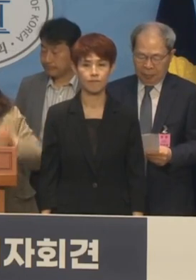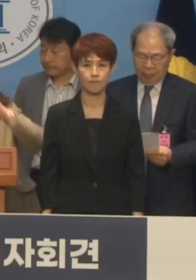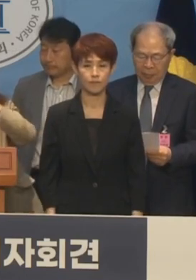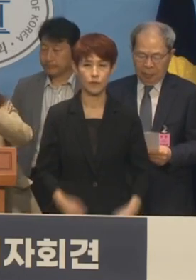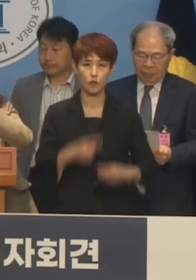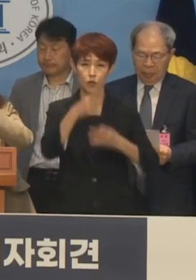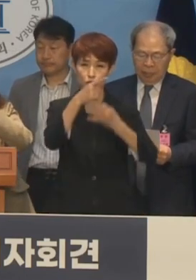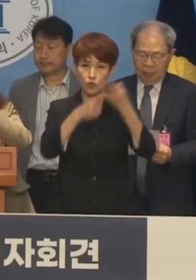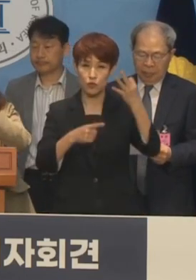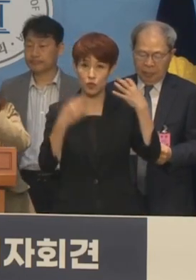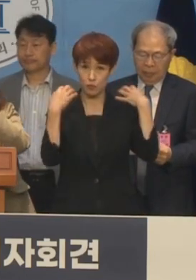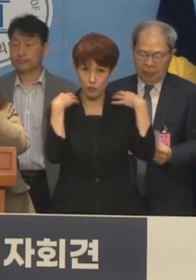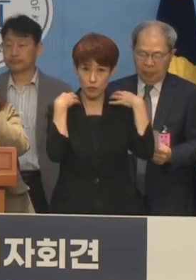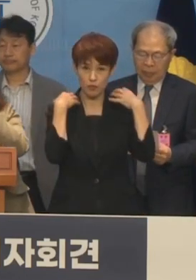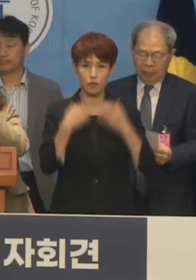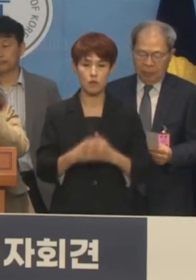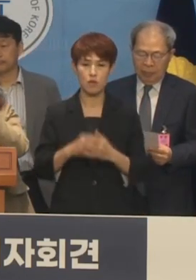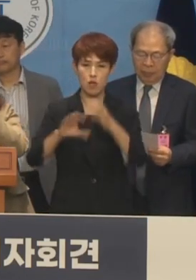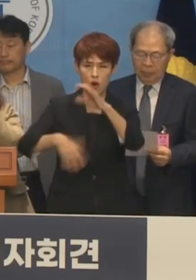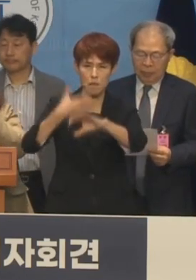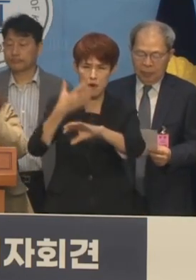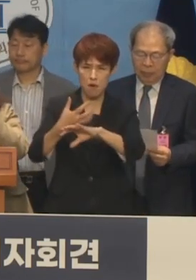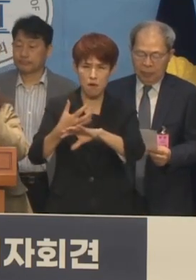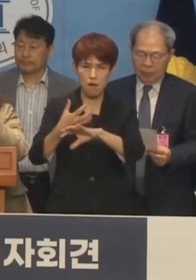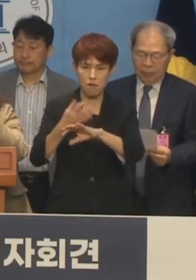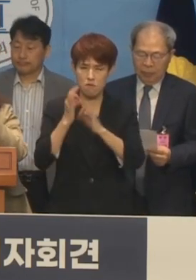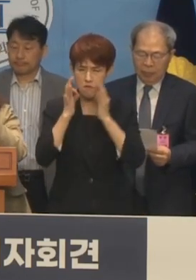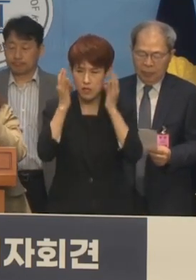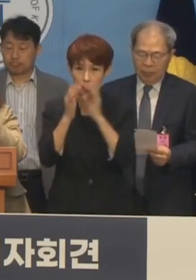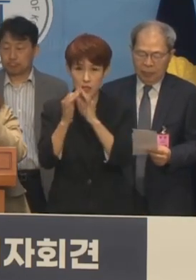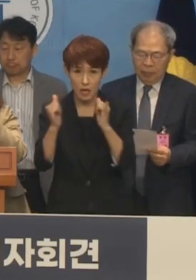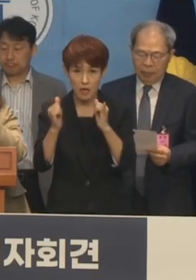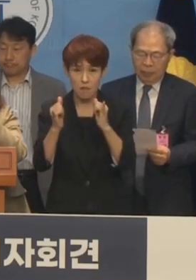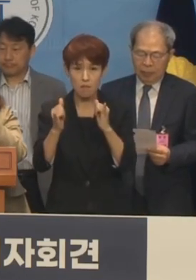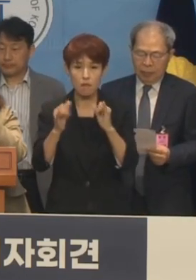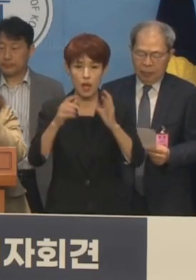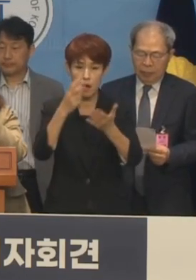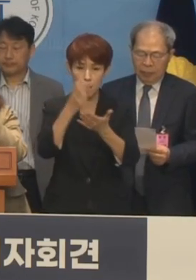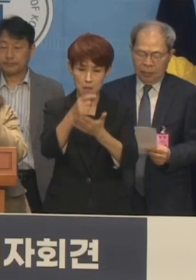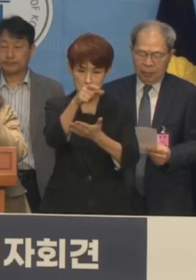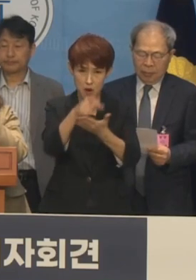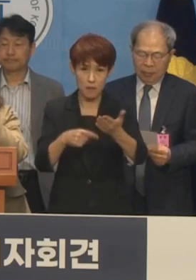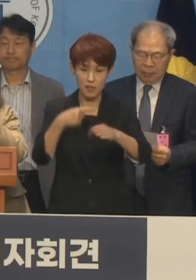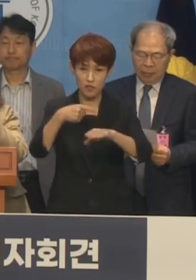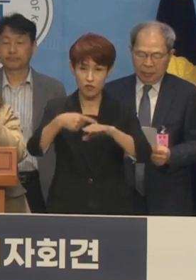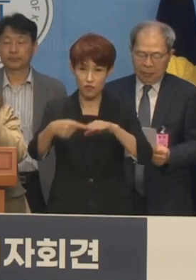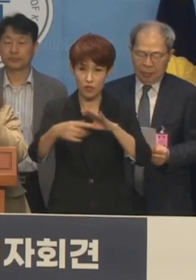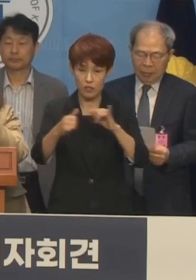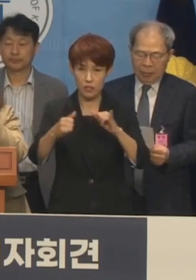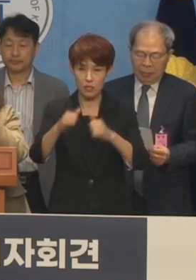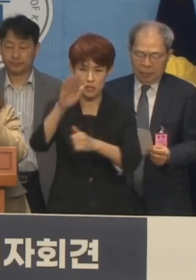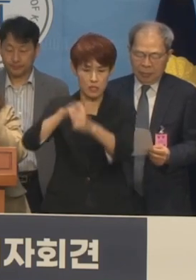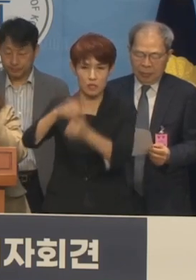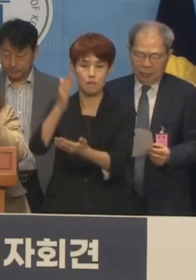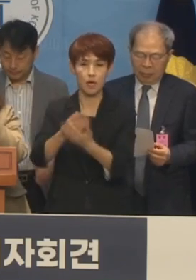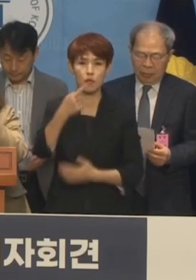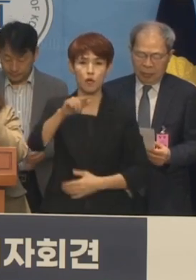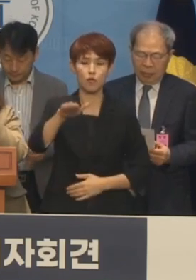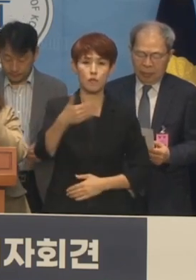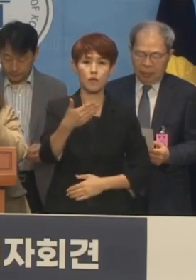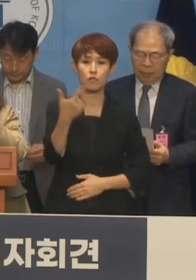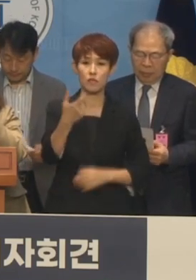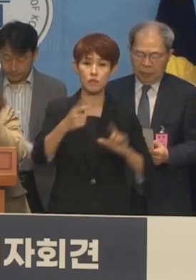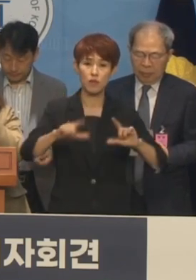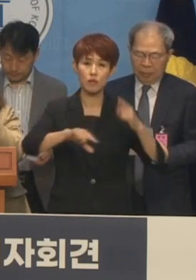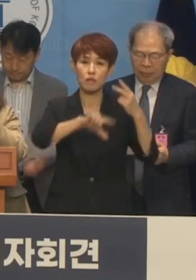윤석열 정부는 혁명 열사들의 피로 헌법에 새긴 4.19 민주이념을 욕보이지 마라. 1960년 2월